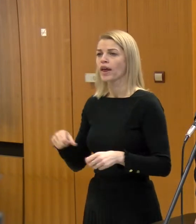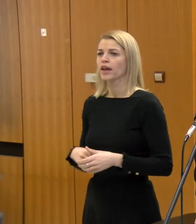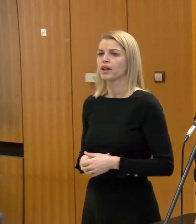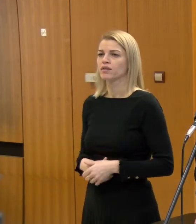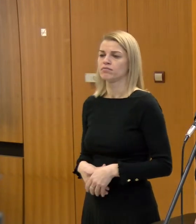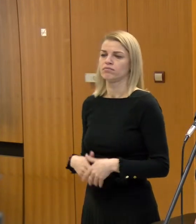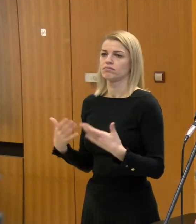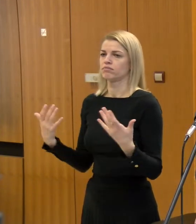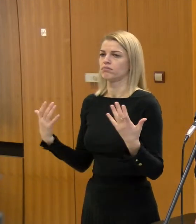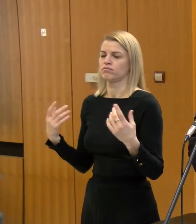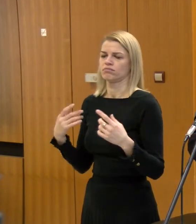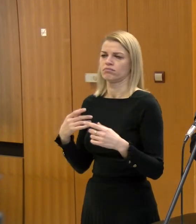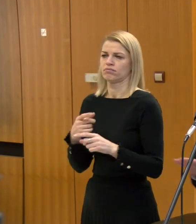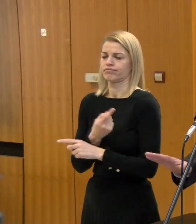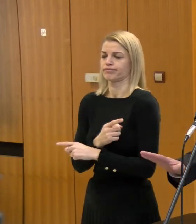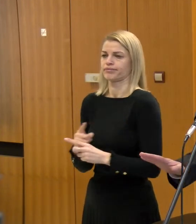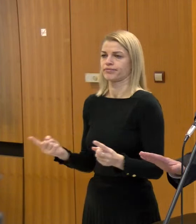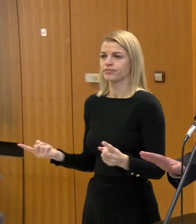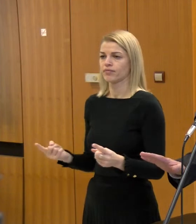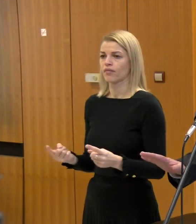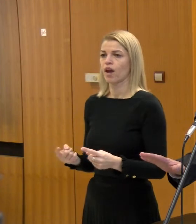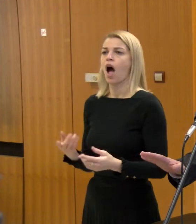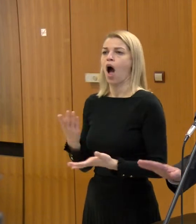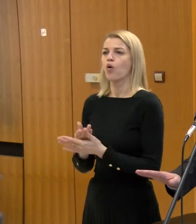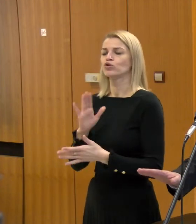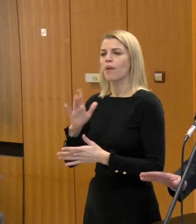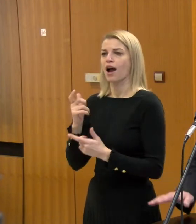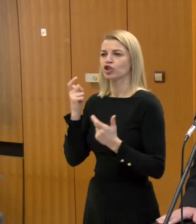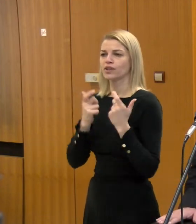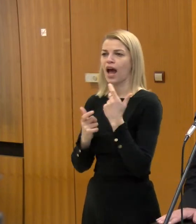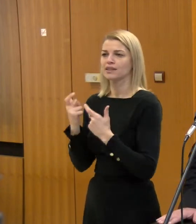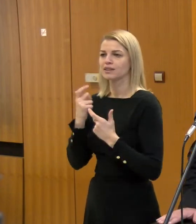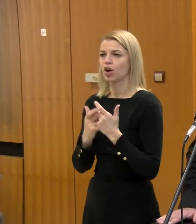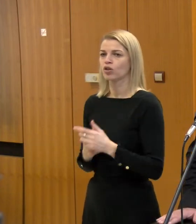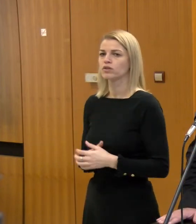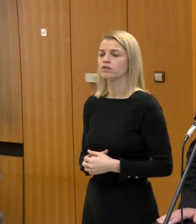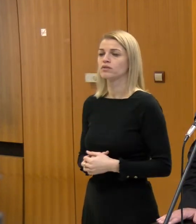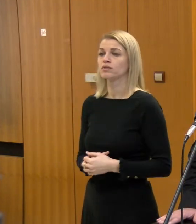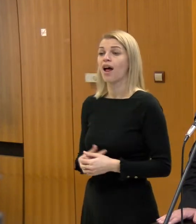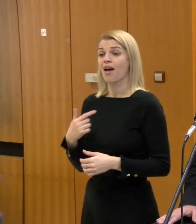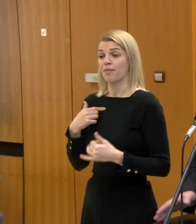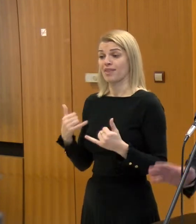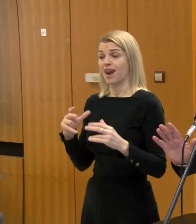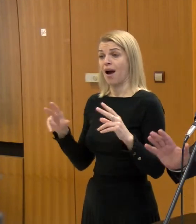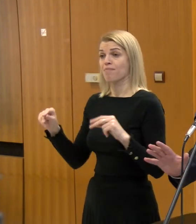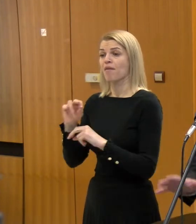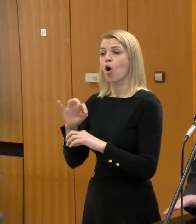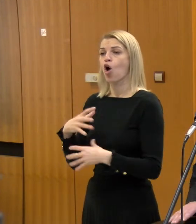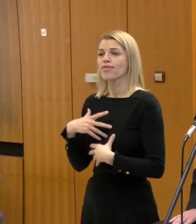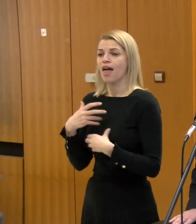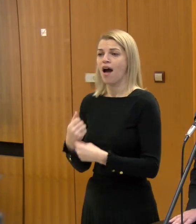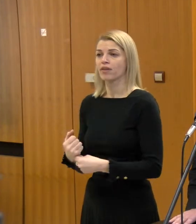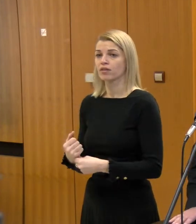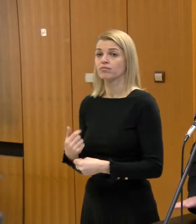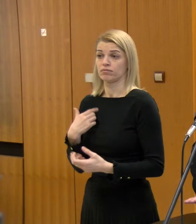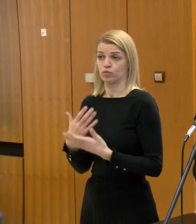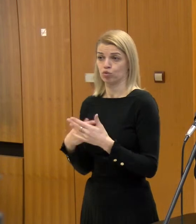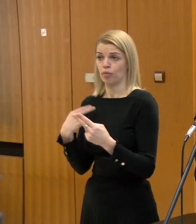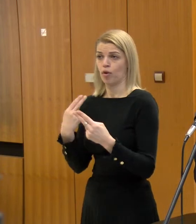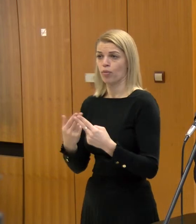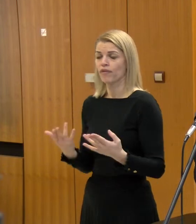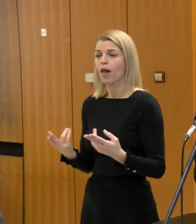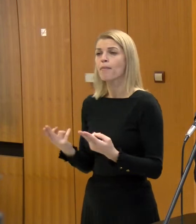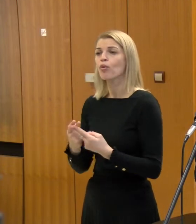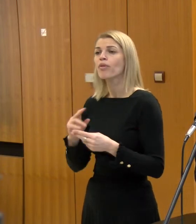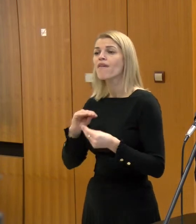to XY a v tej chvíli máme názor, všetci. Áno. A ja som vám na ten návrh povedal.